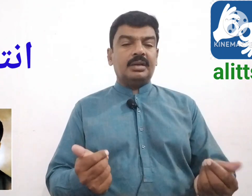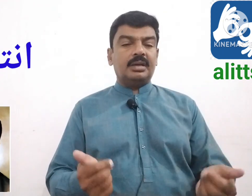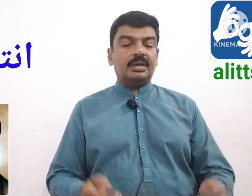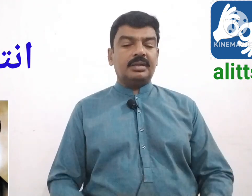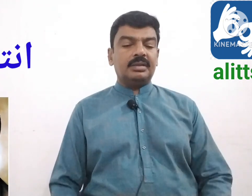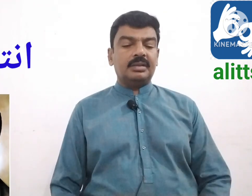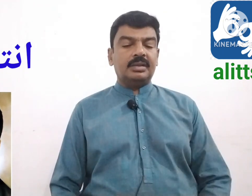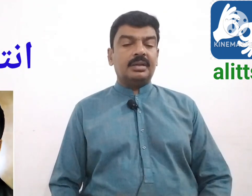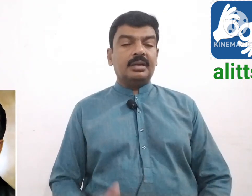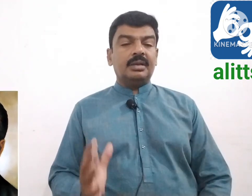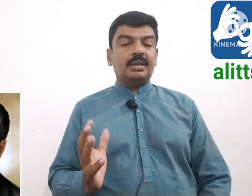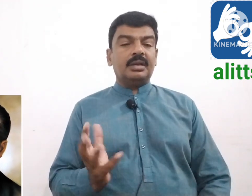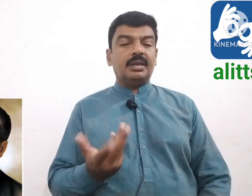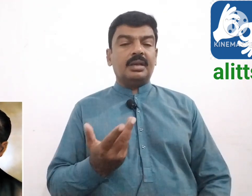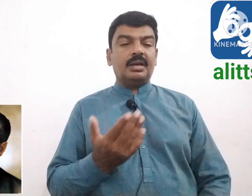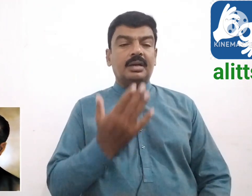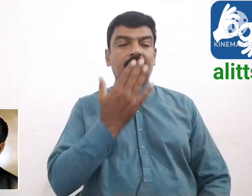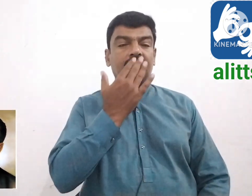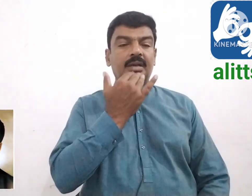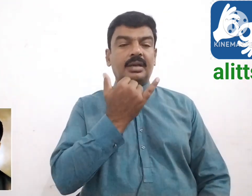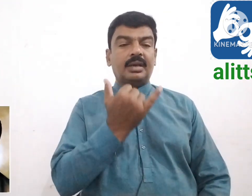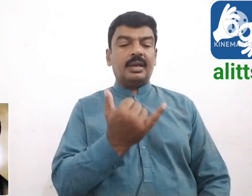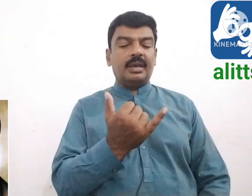इंतहा क्या है।